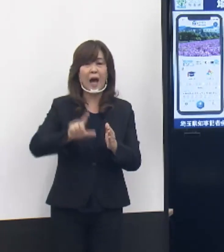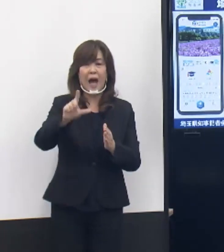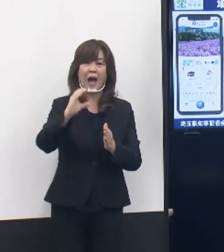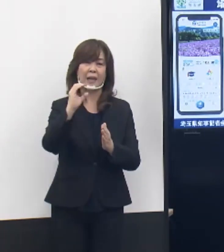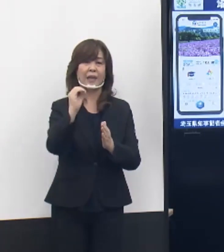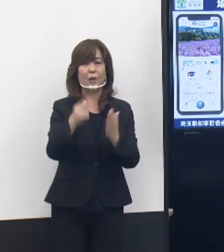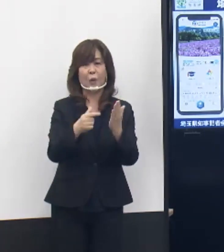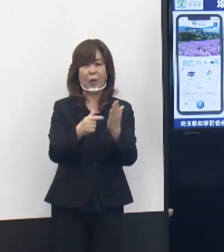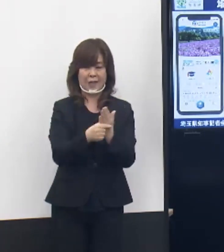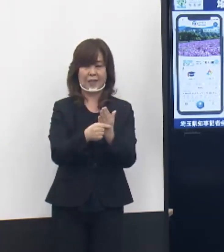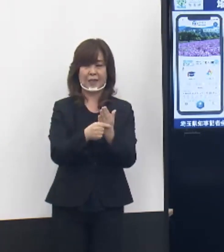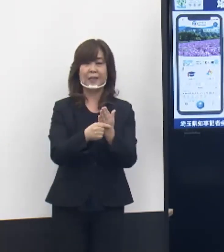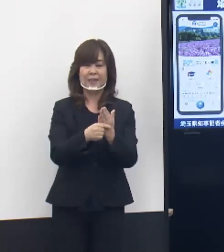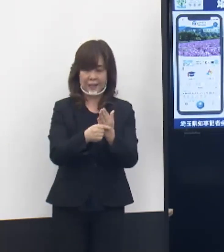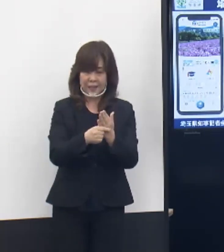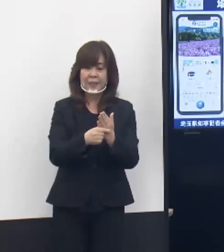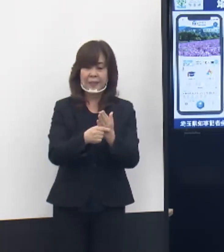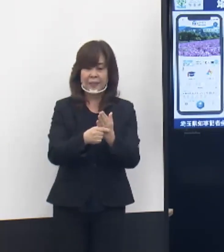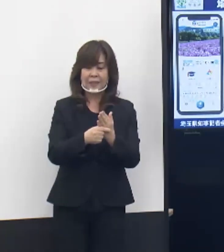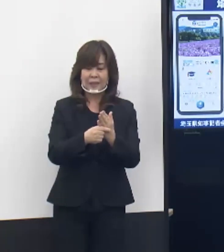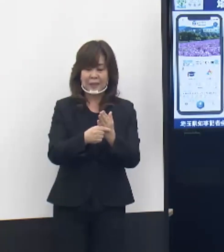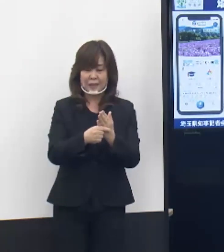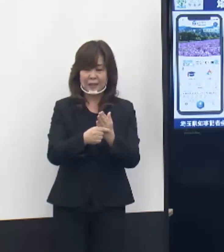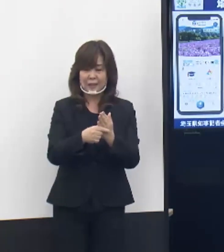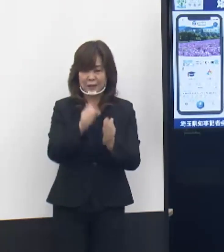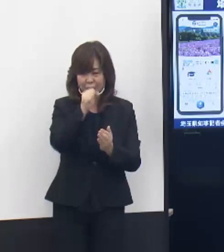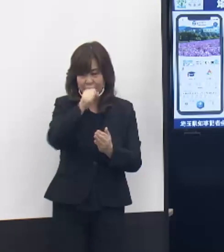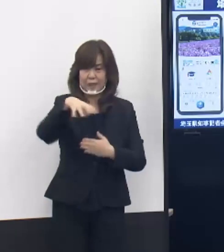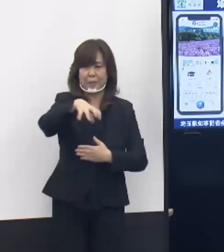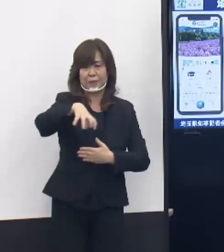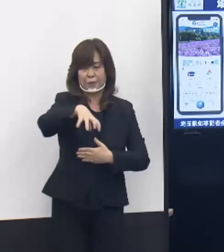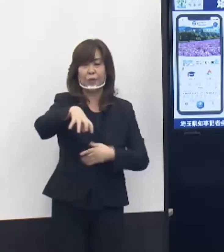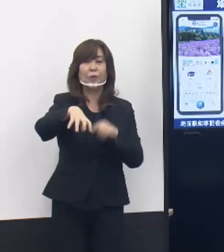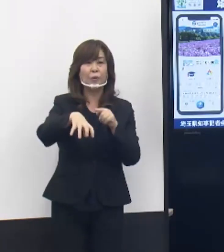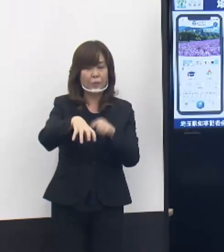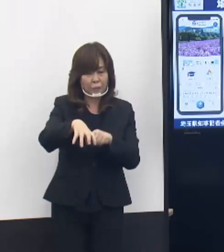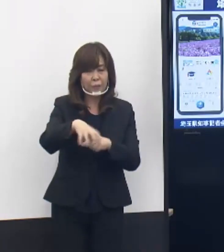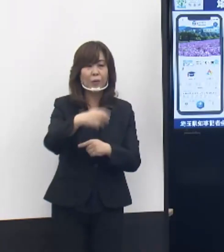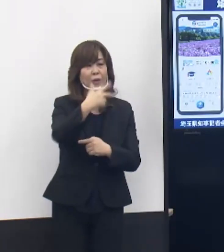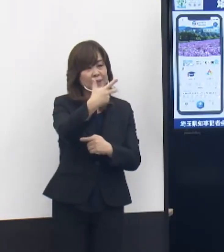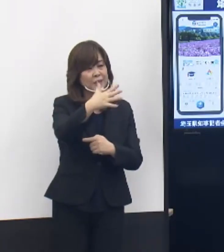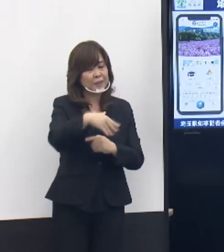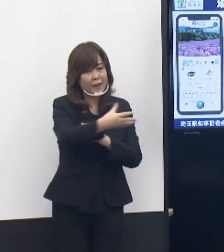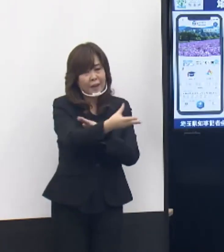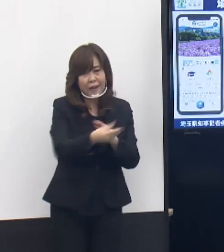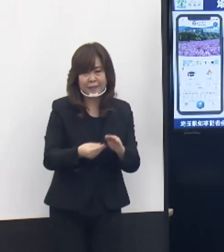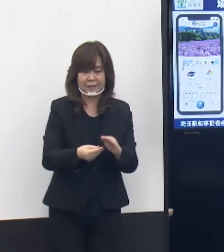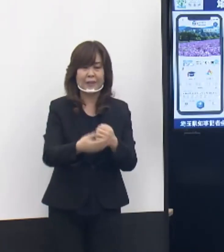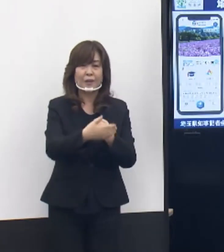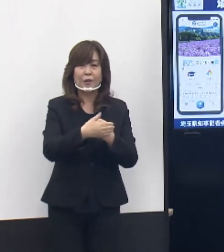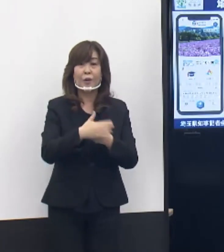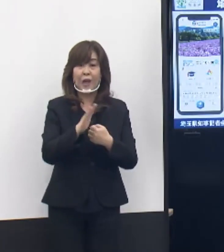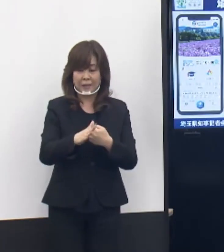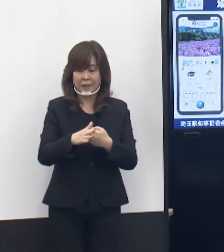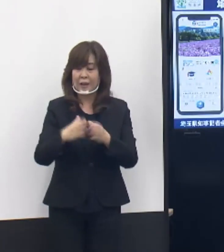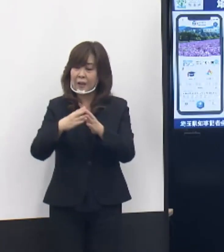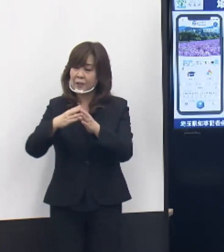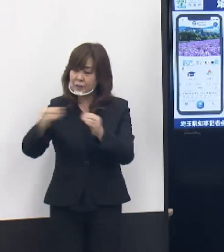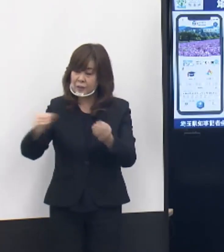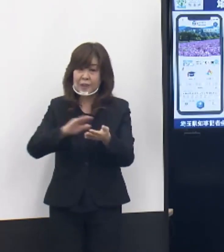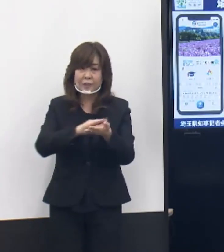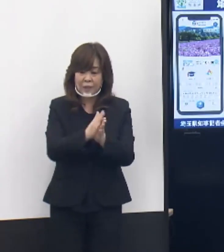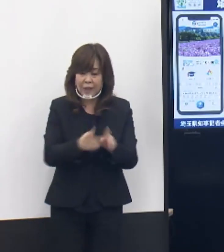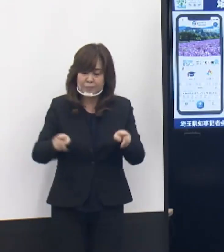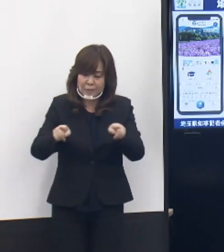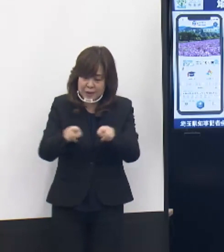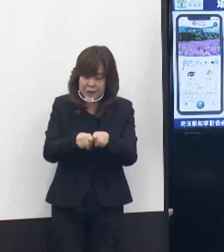前、出たところの一番目立つ場所を市から、お借りをして、国と県と共同で特設ブース